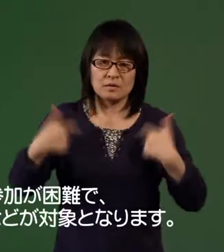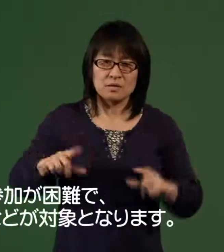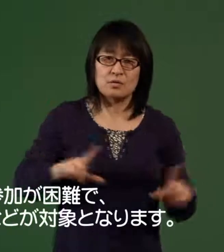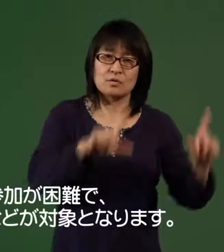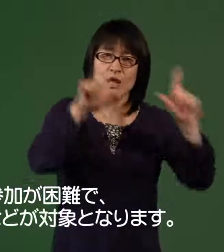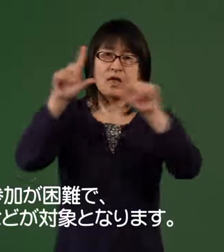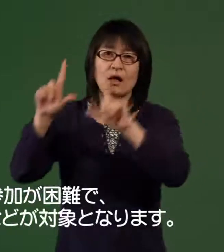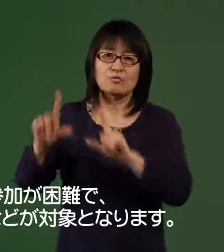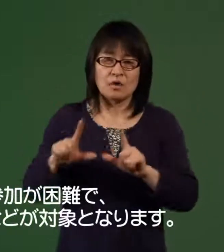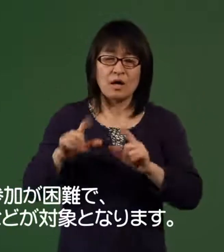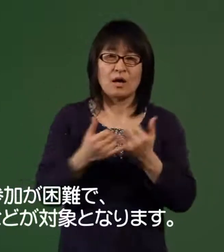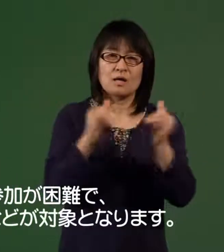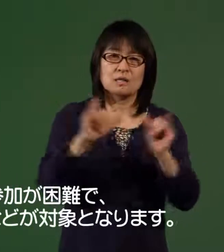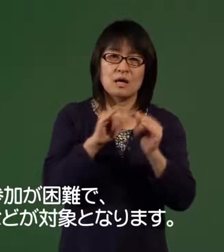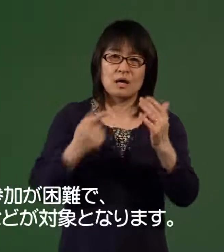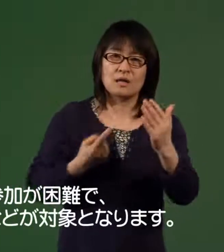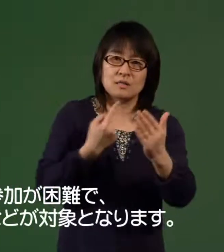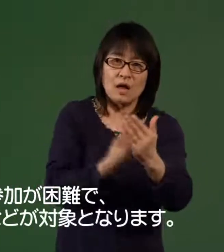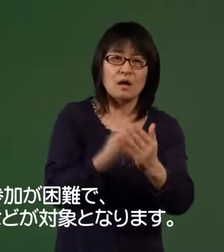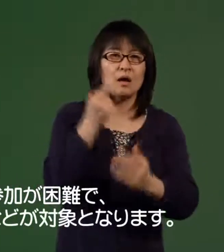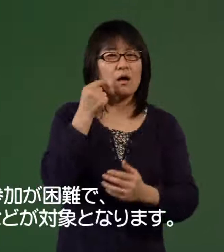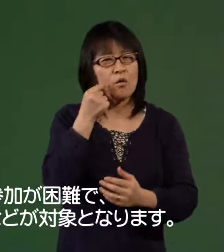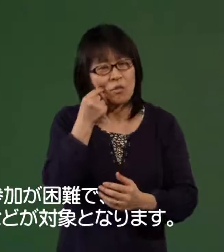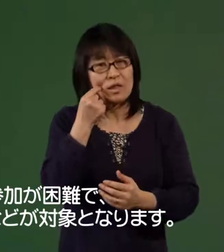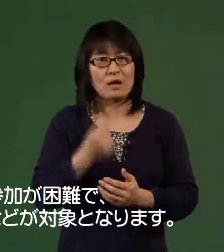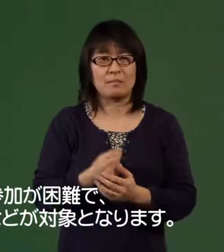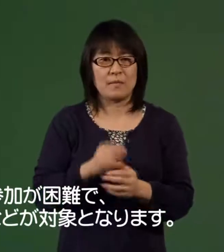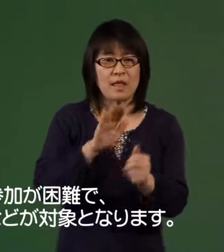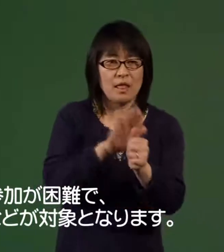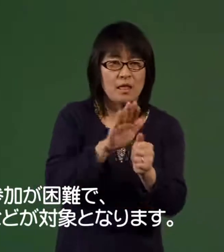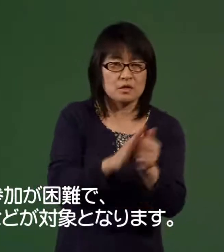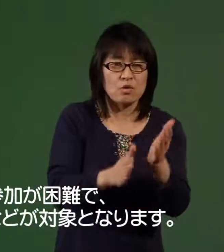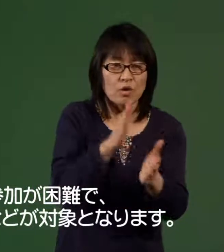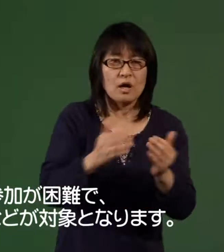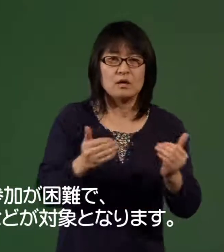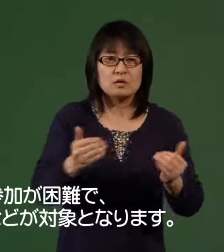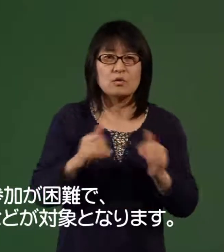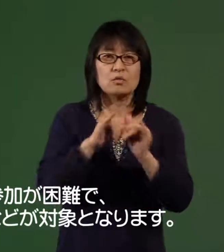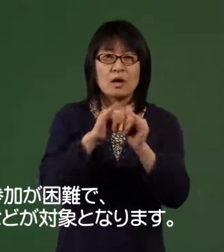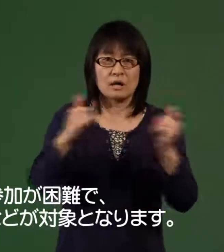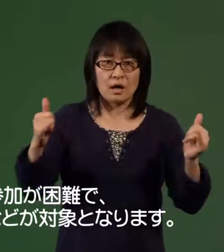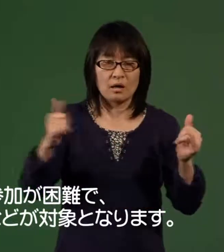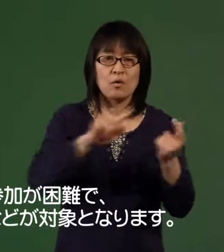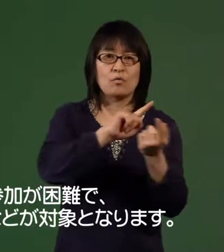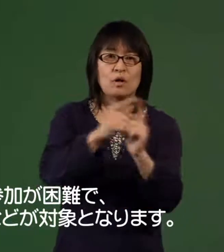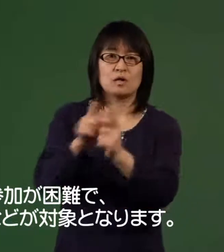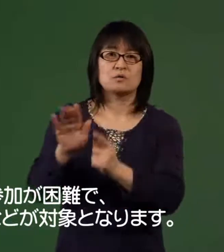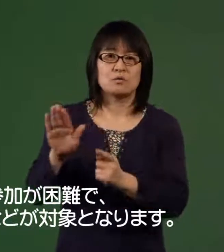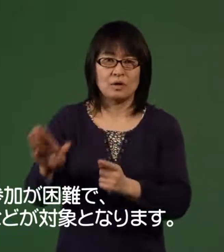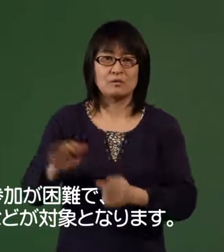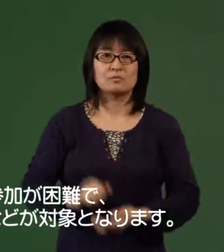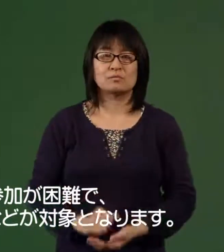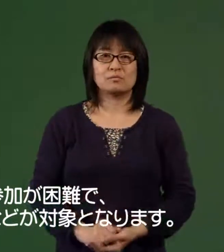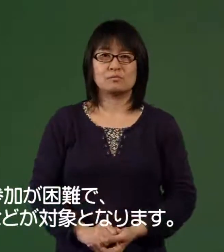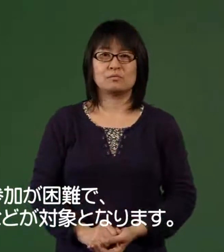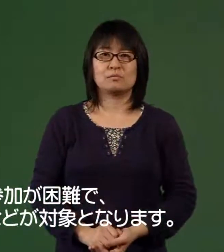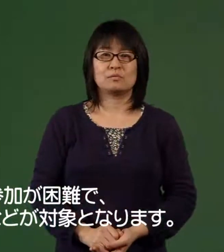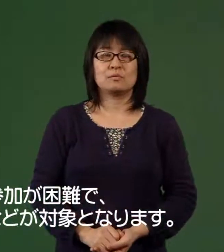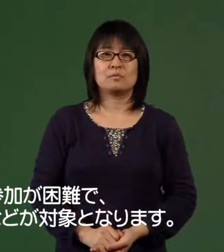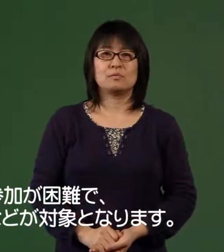や社会参加が困難で援助が必要な方はなどが対象となります